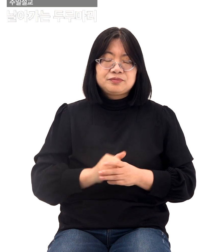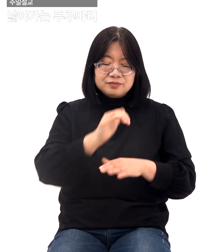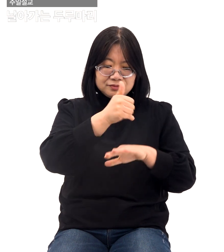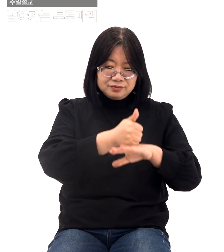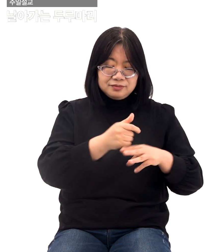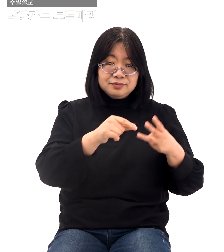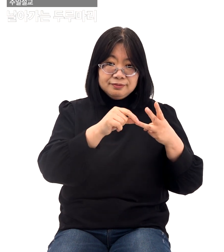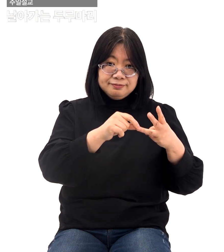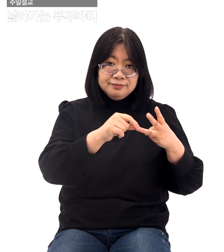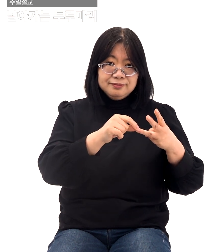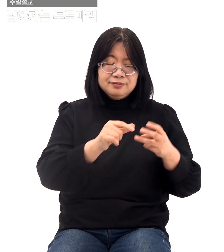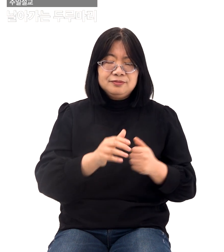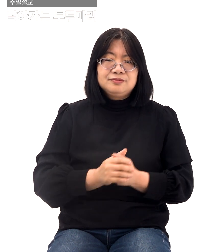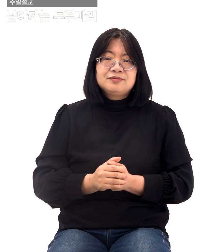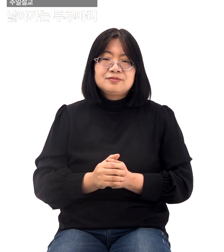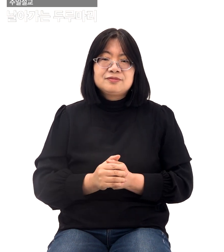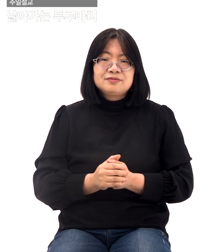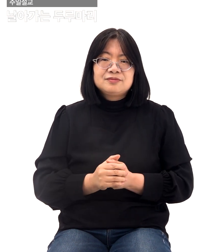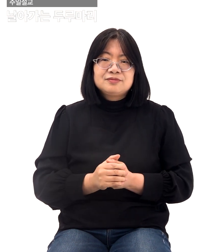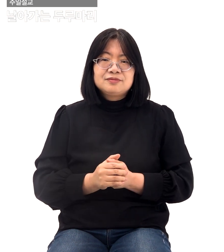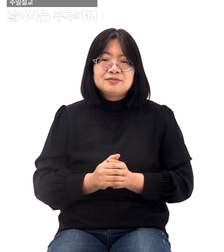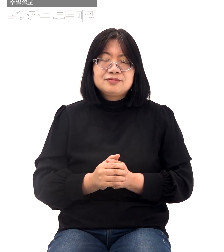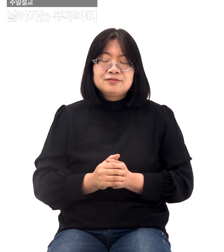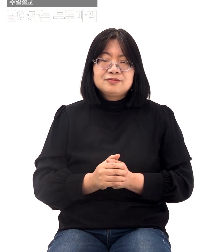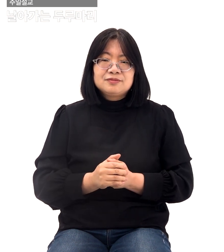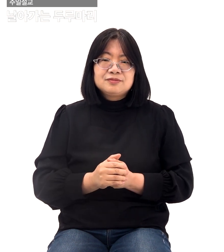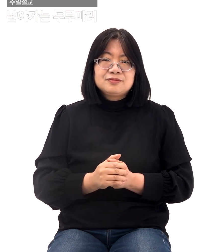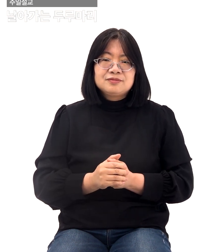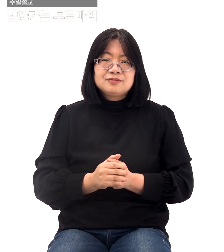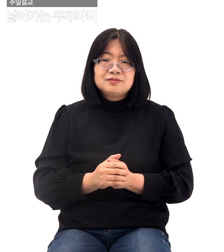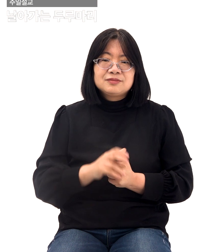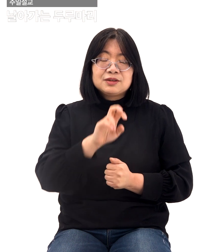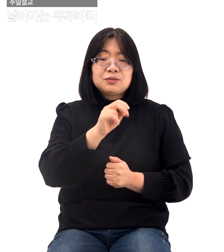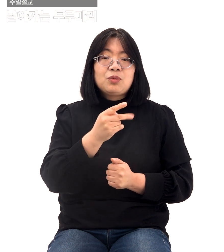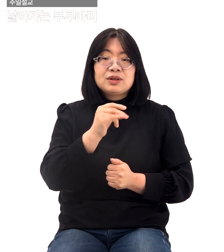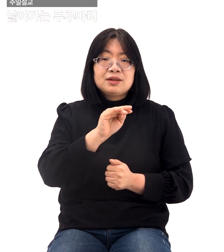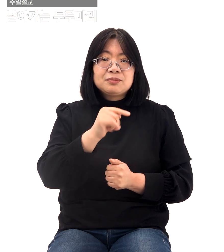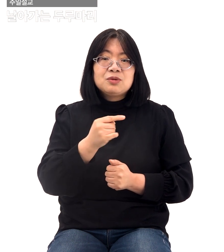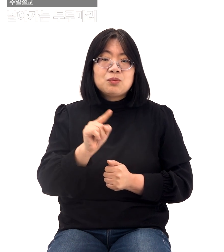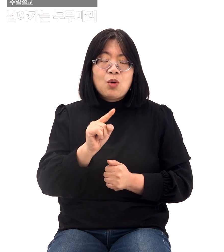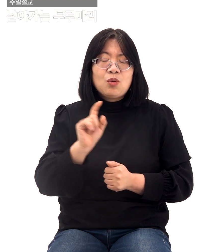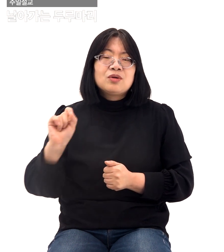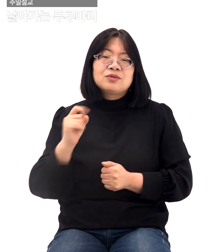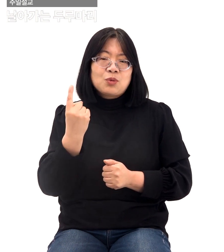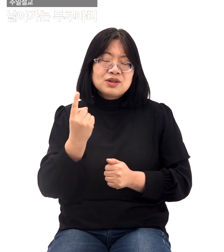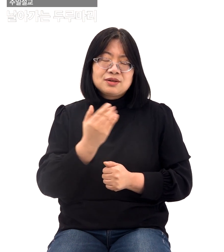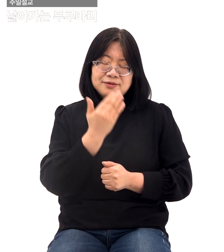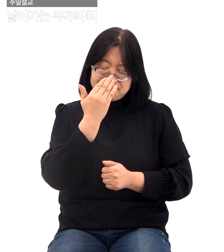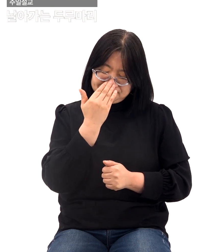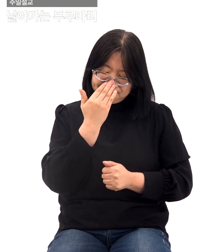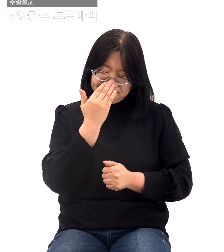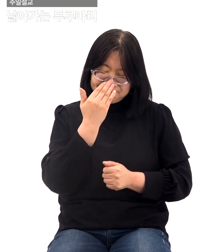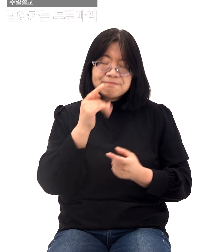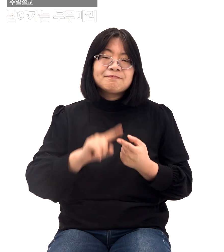세 번째로 모티베이트, 다시 말해서 동기가